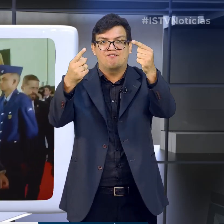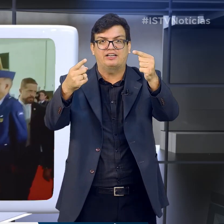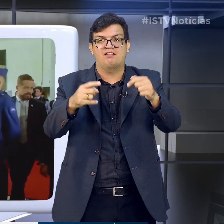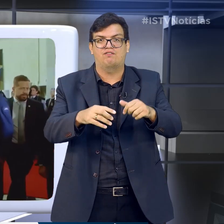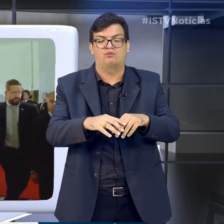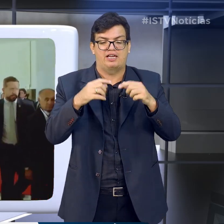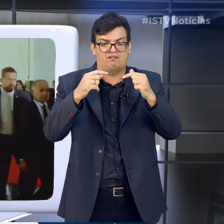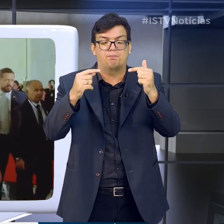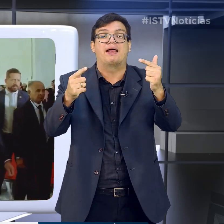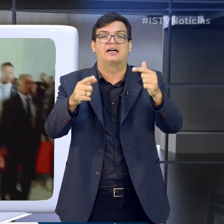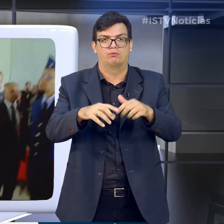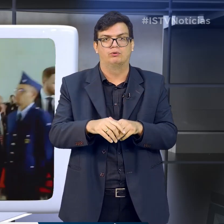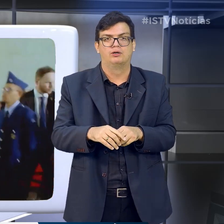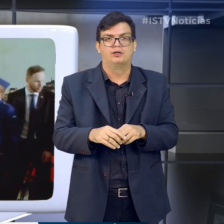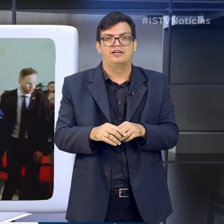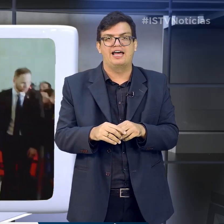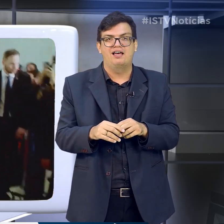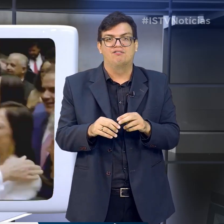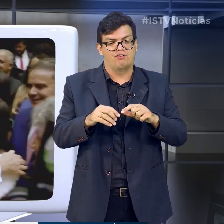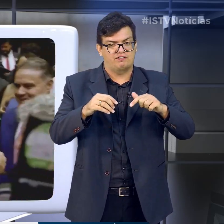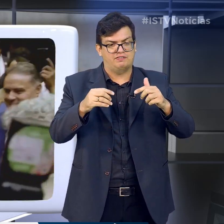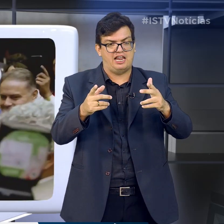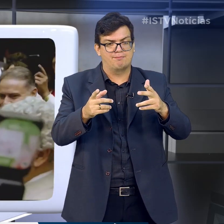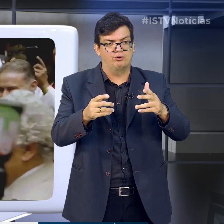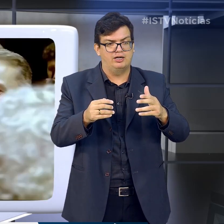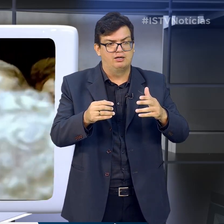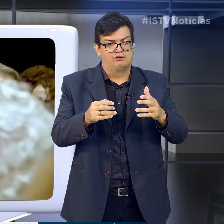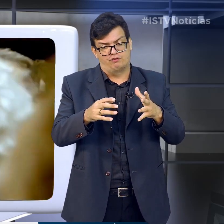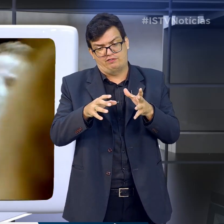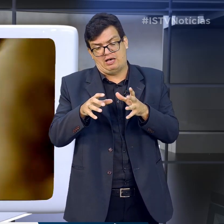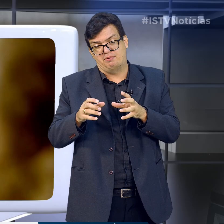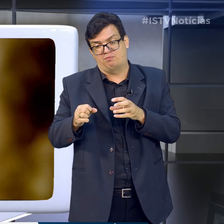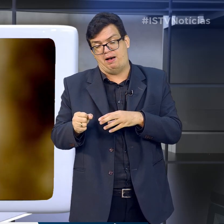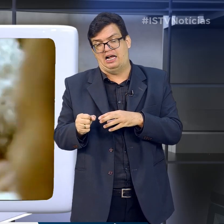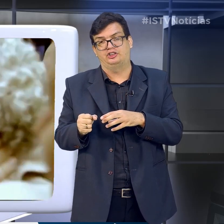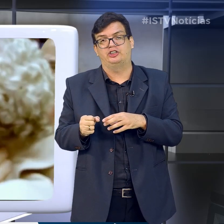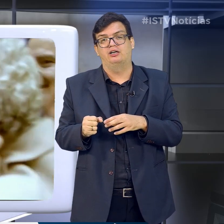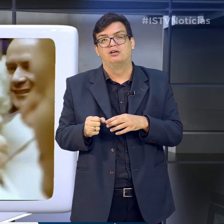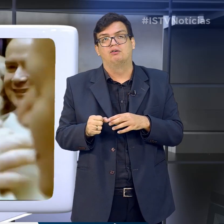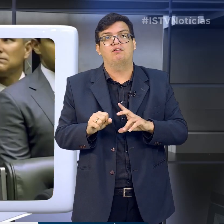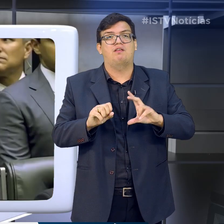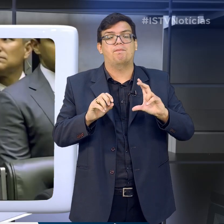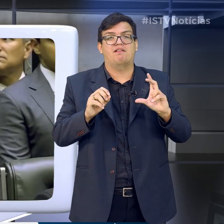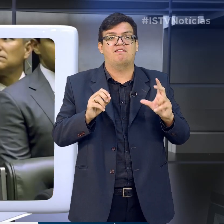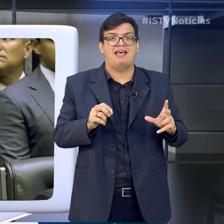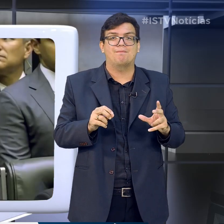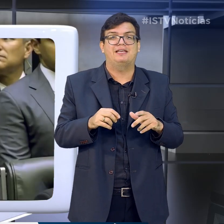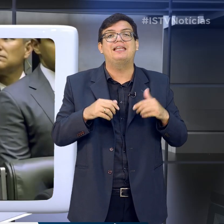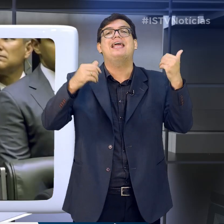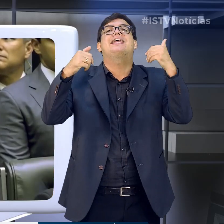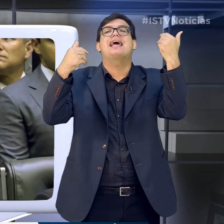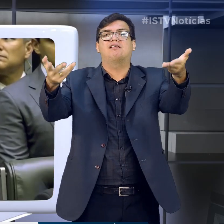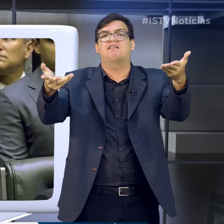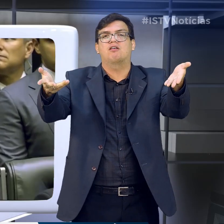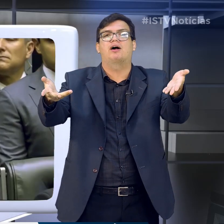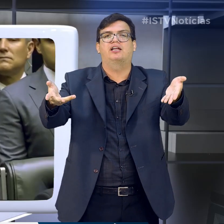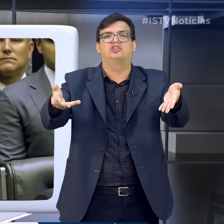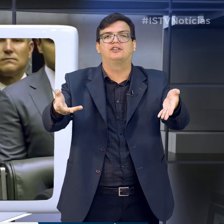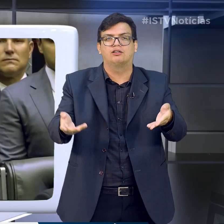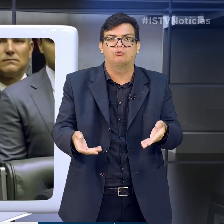palavra que eles que eles pregam né nós trêmula vós cabisbaixa você percebe que nem eles estão acreditando